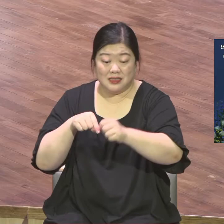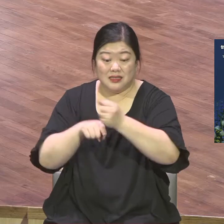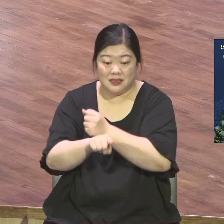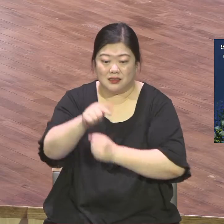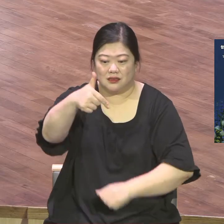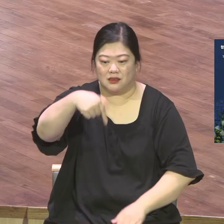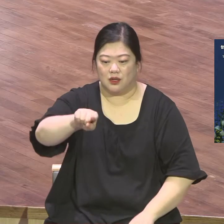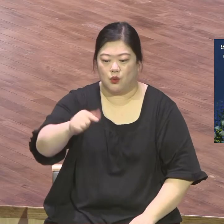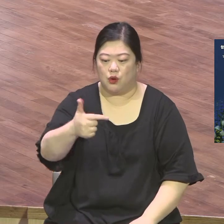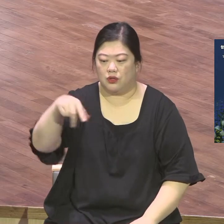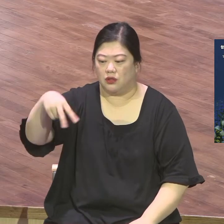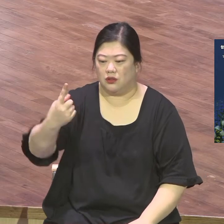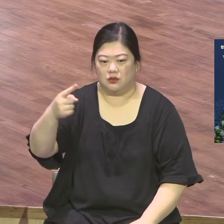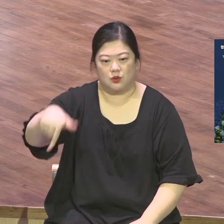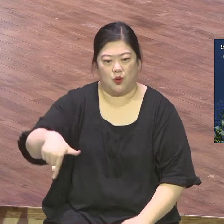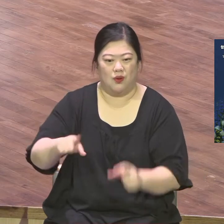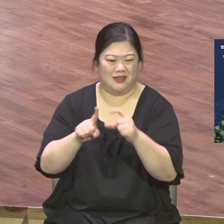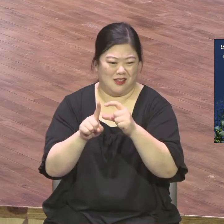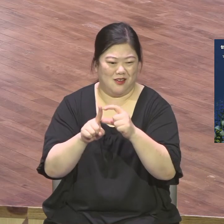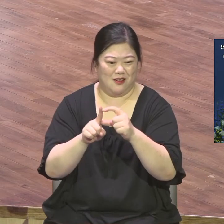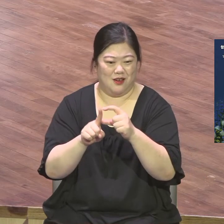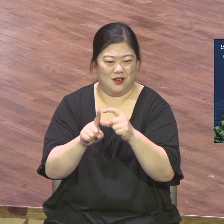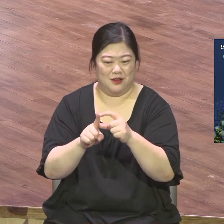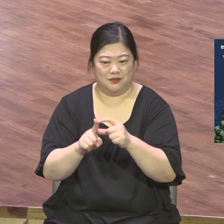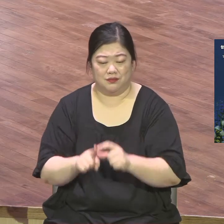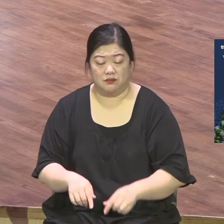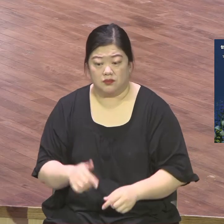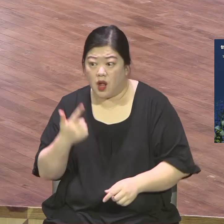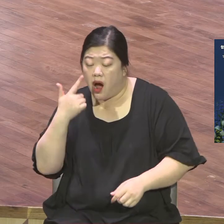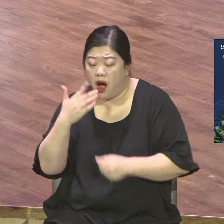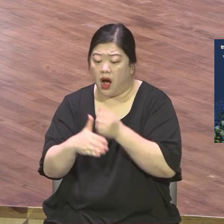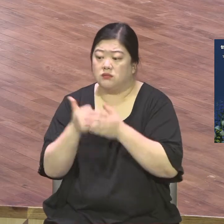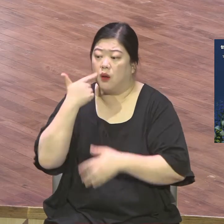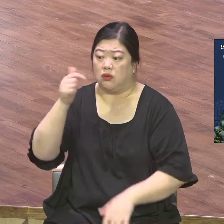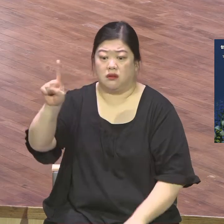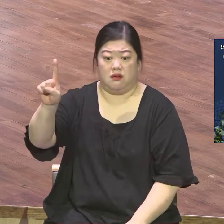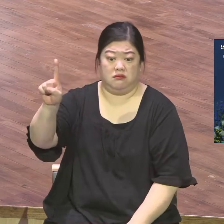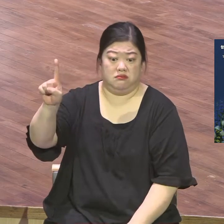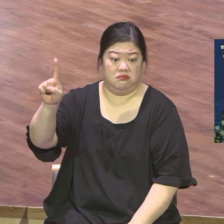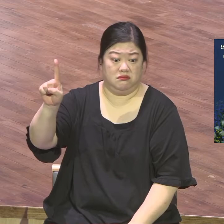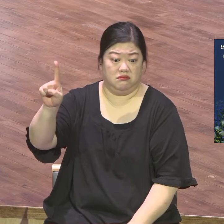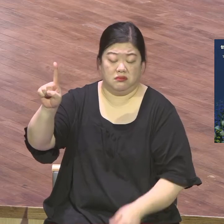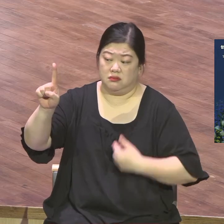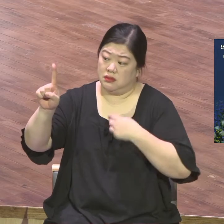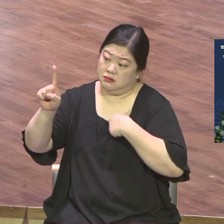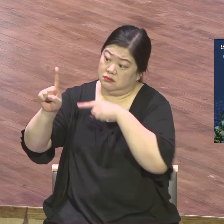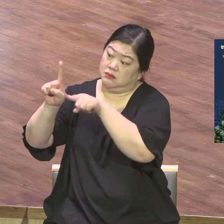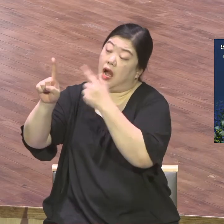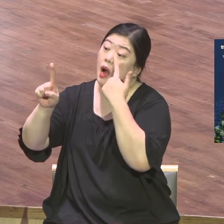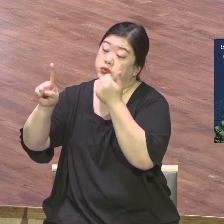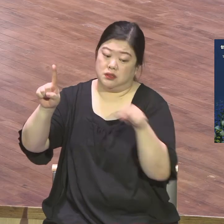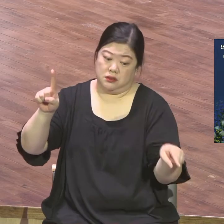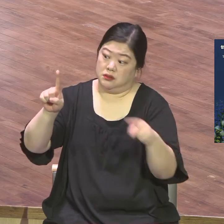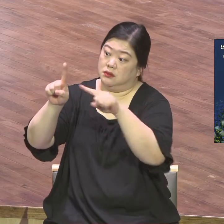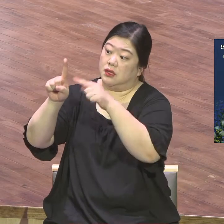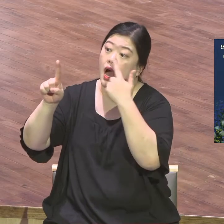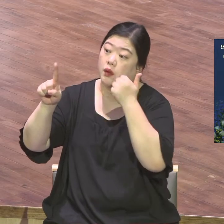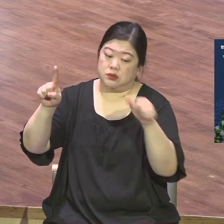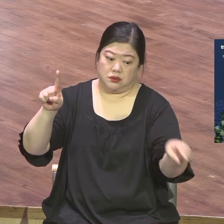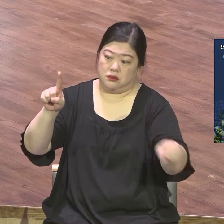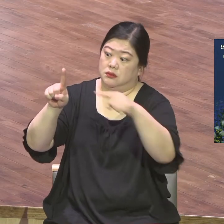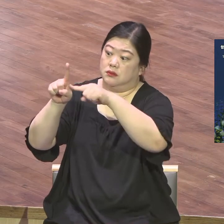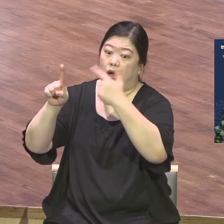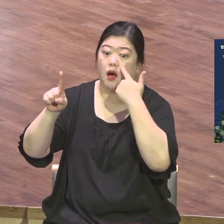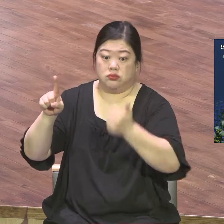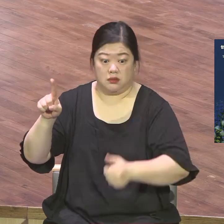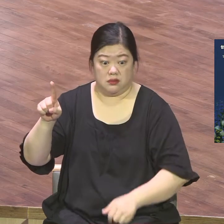가족이잖아요. 한 아버지 모시고 사니까. 한 아버지 모시고. 그분을 다 아버지라고 보니까. 가족은 뭐예요?